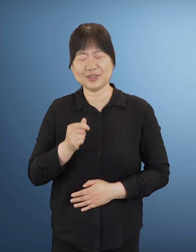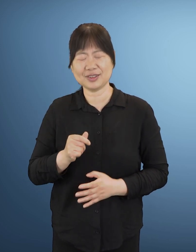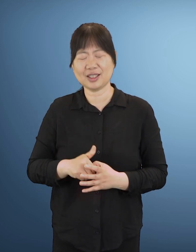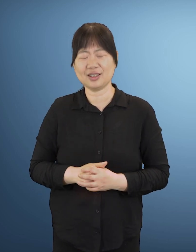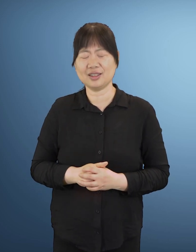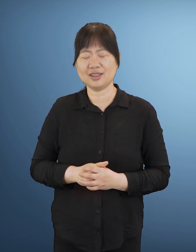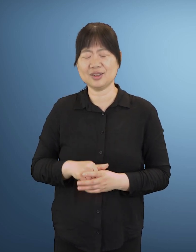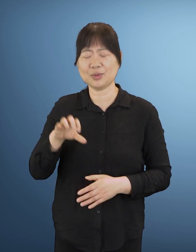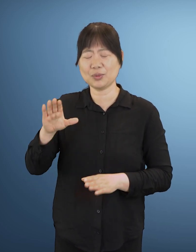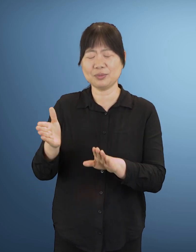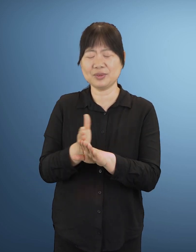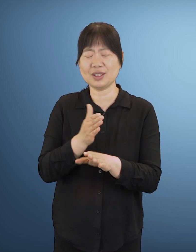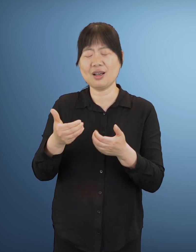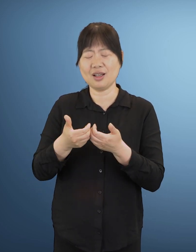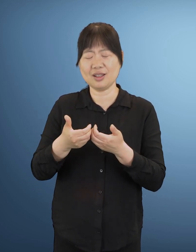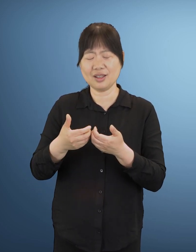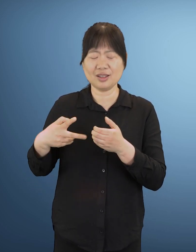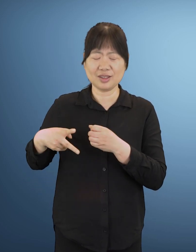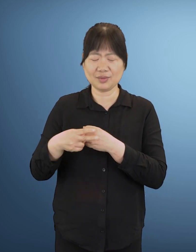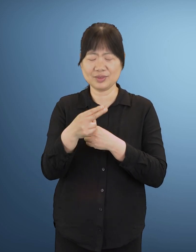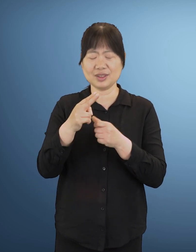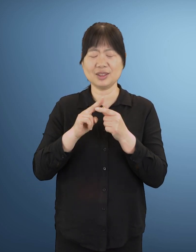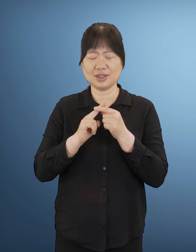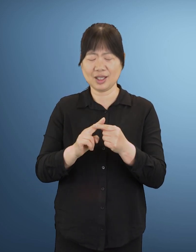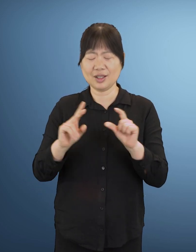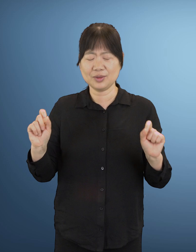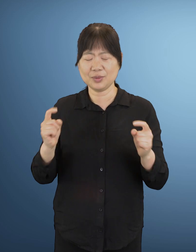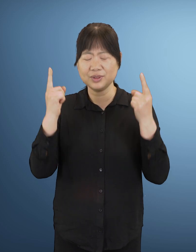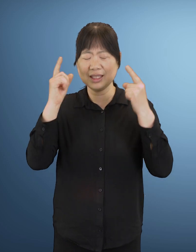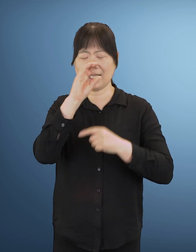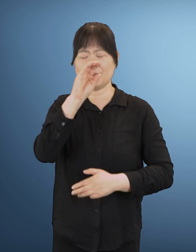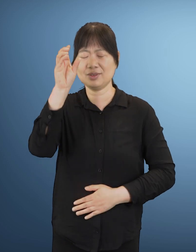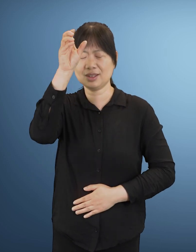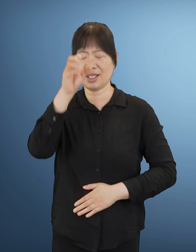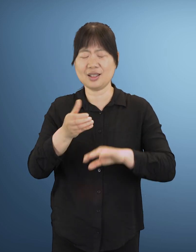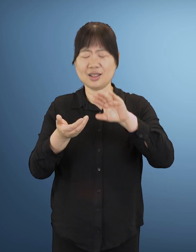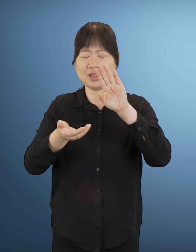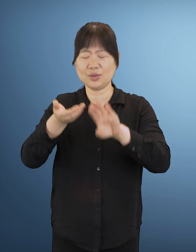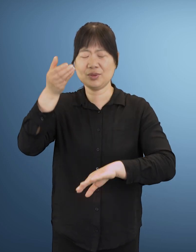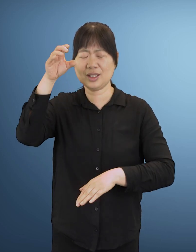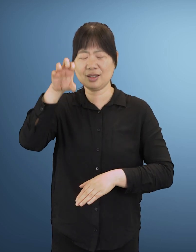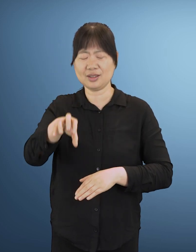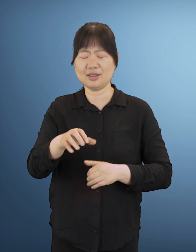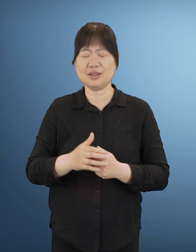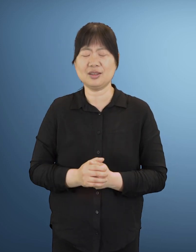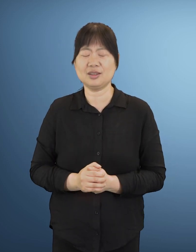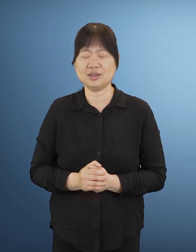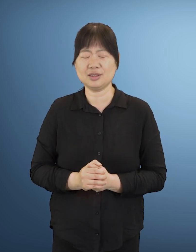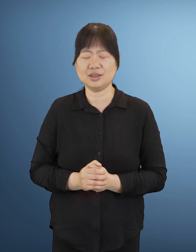익숙한 것으로부터의 결별을 넘어서 십자가 위에서